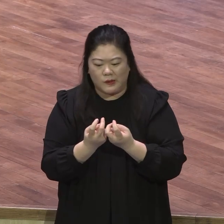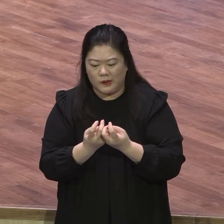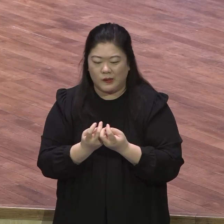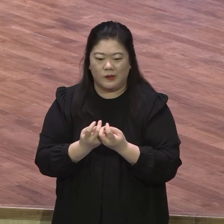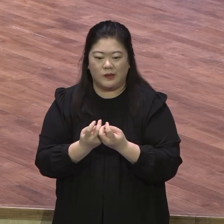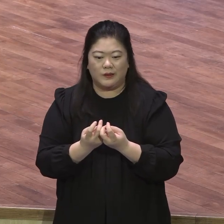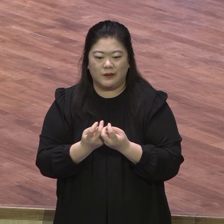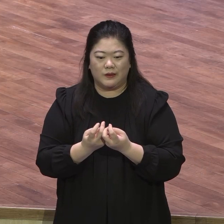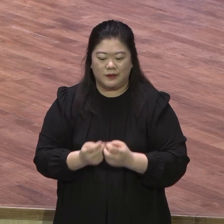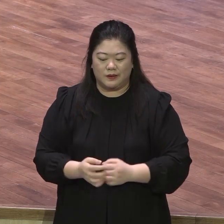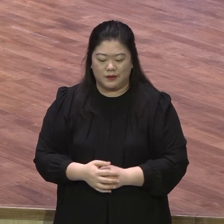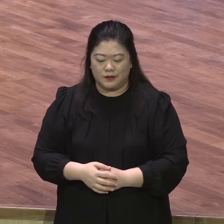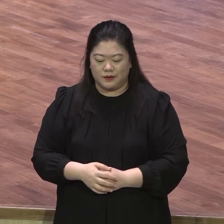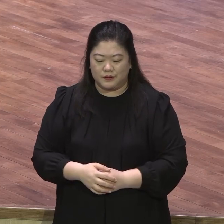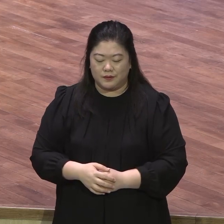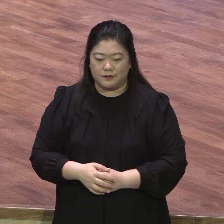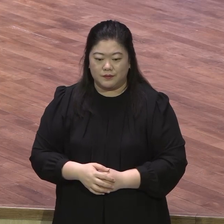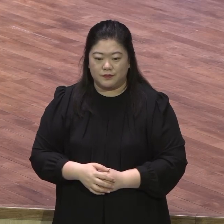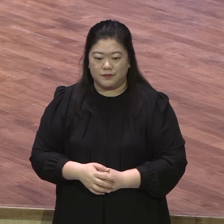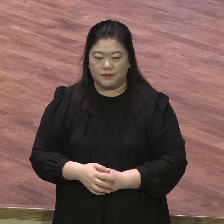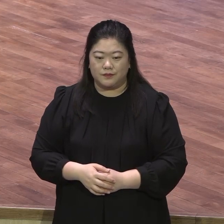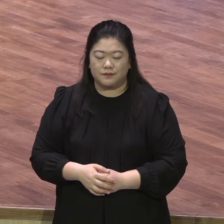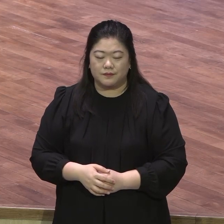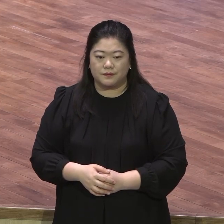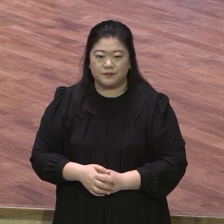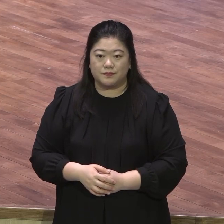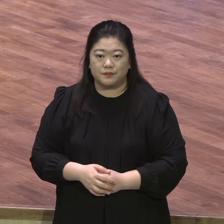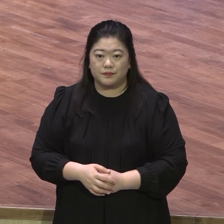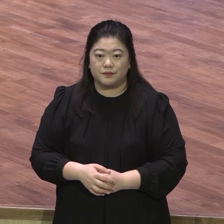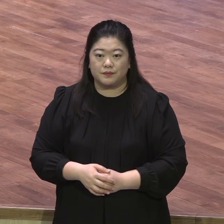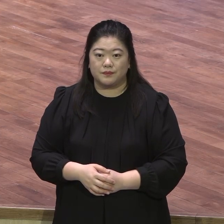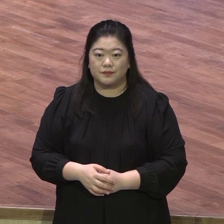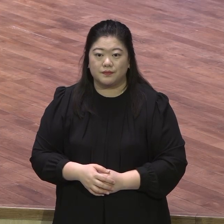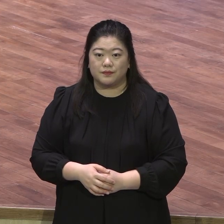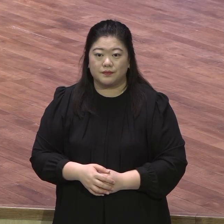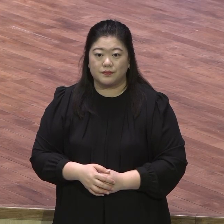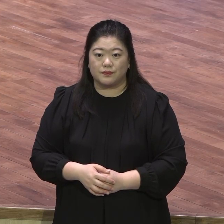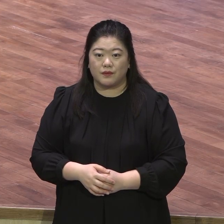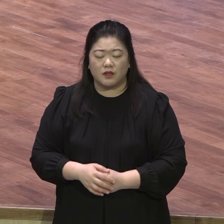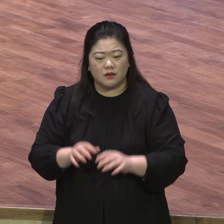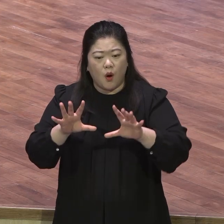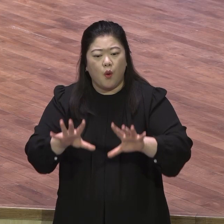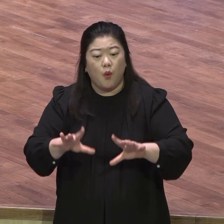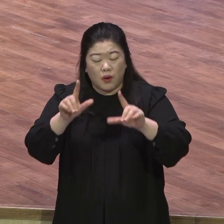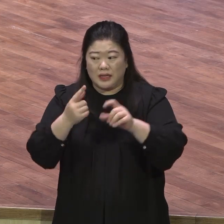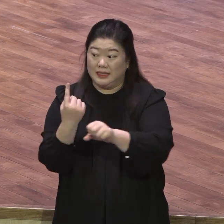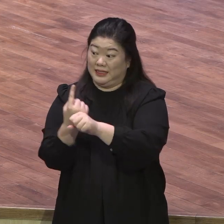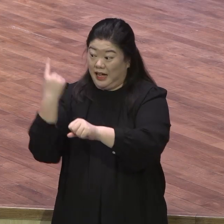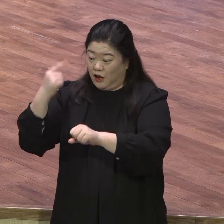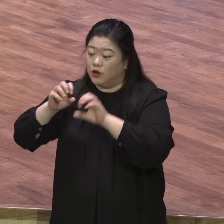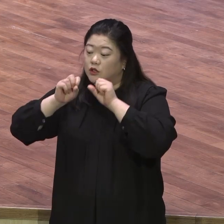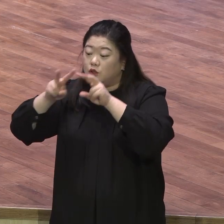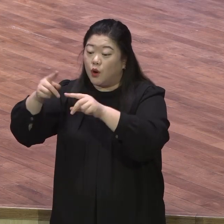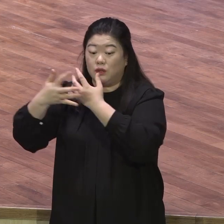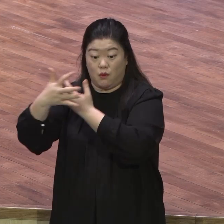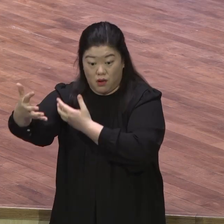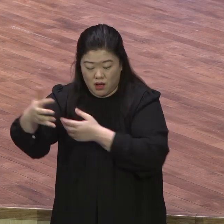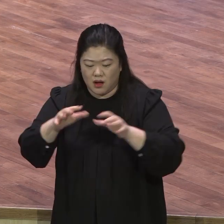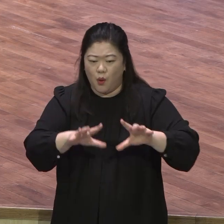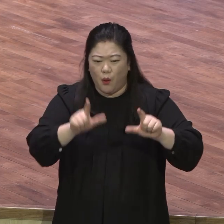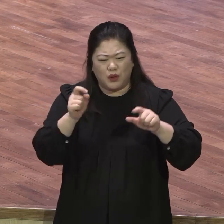다 그렇게 축제를 하고 그렇게 이번에 성교는 그렇게 하라 제 지시를 했습니다 여러분